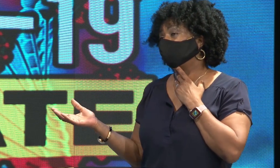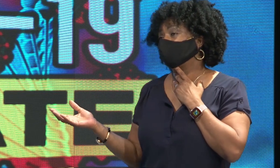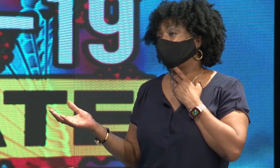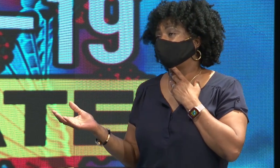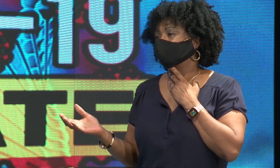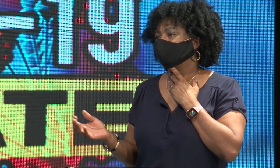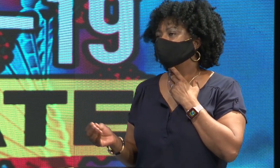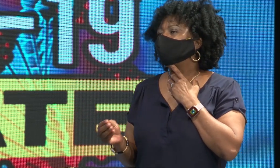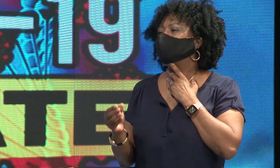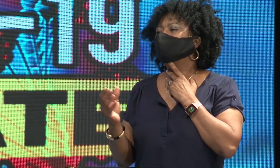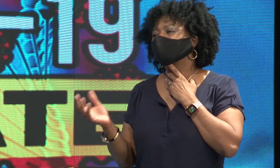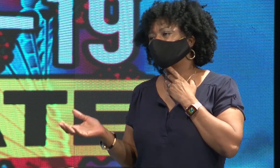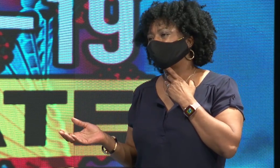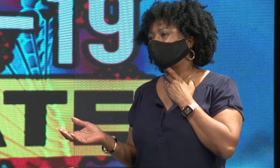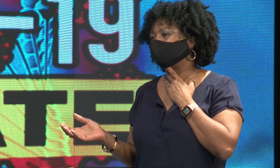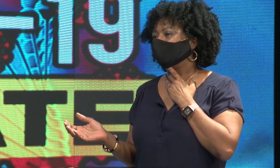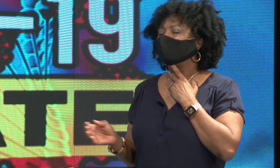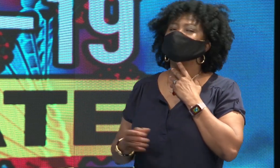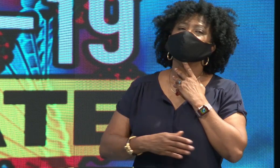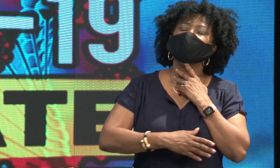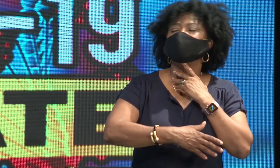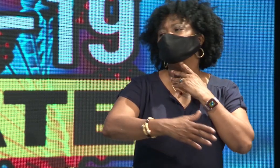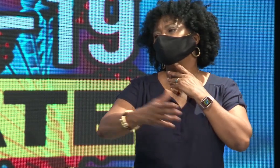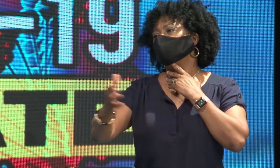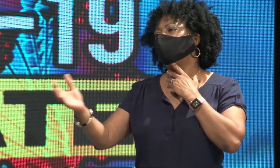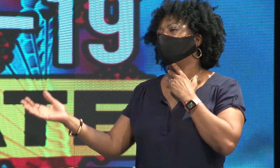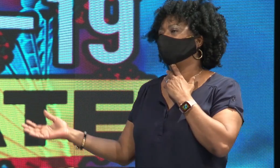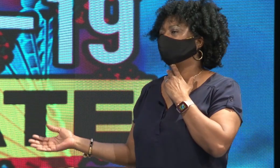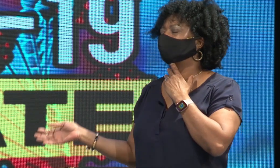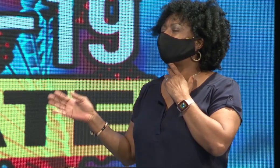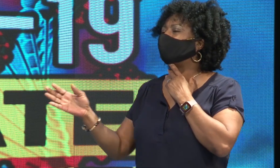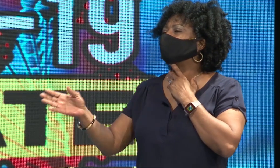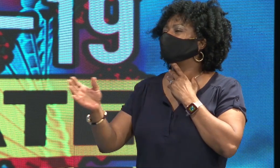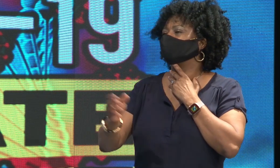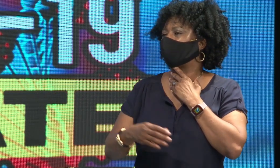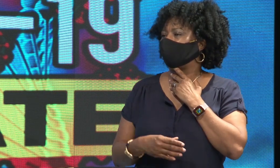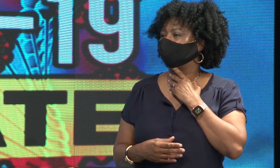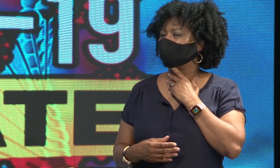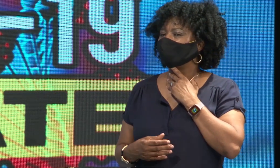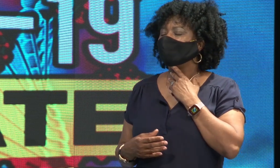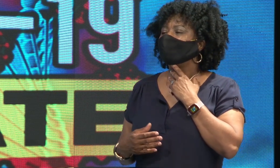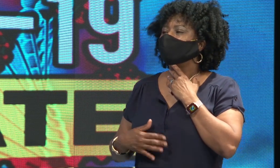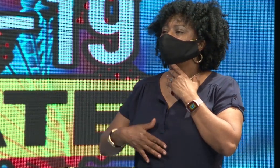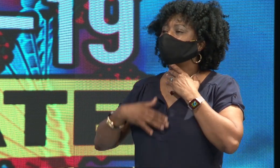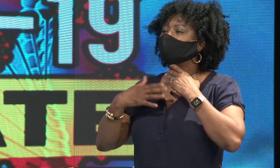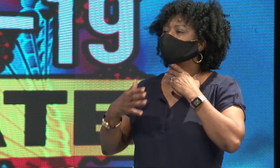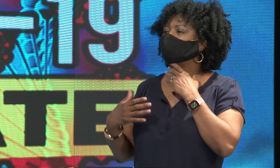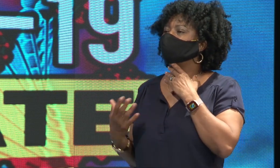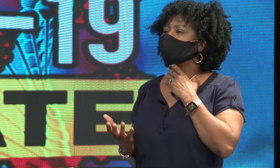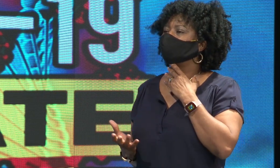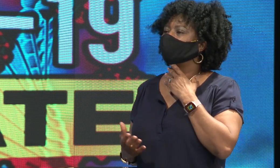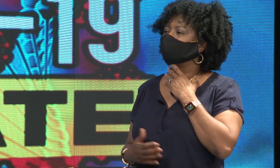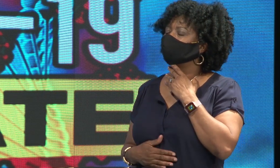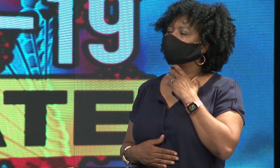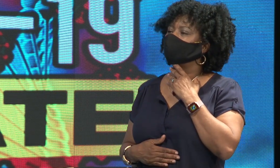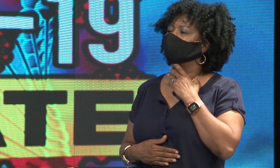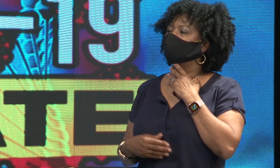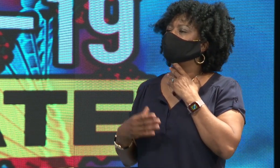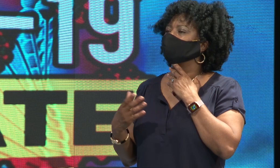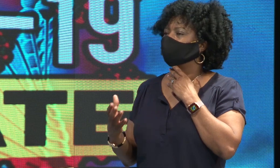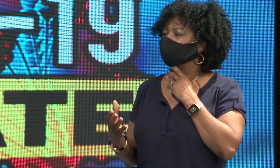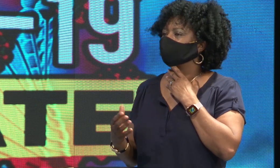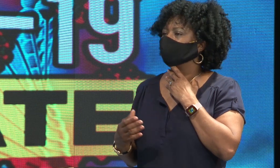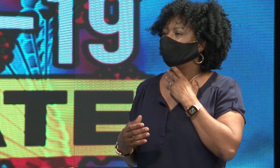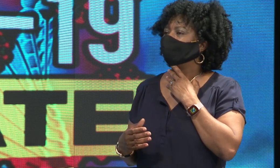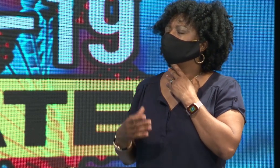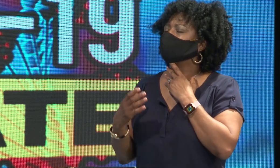bericht over Nieuw-Zeeland. Nul besmettingen. Ja. Ze hebben alles weer opengegooid. Het land is veilig. Er kwam een gevoel bij me binnen waarvan ik dacht,